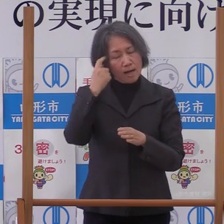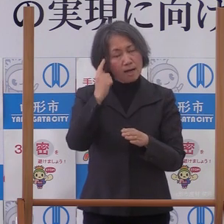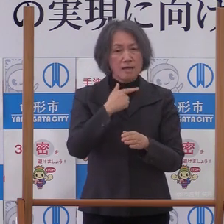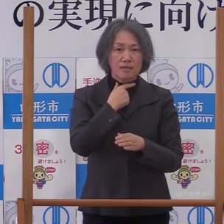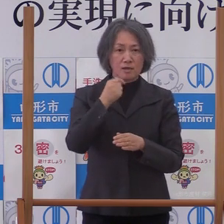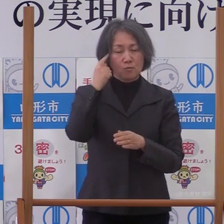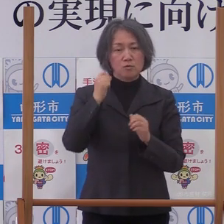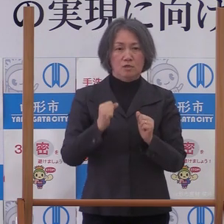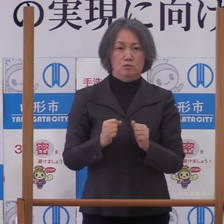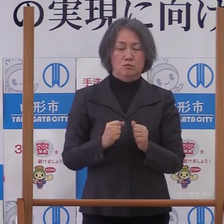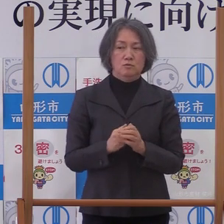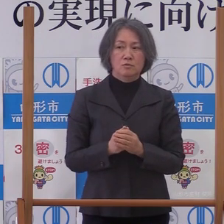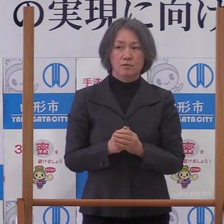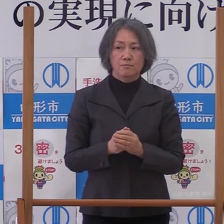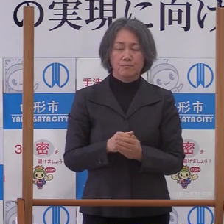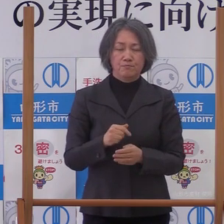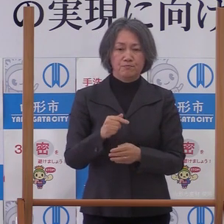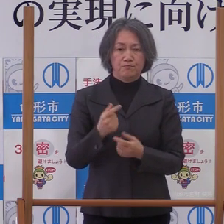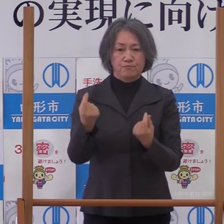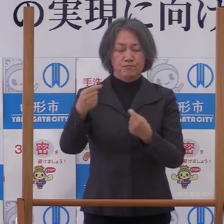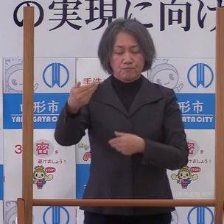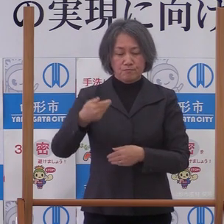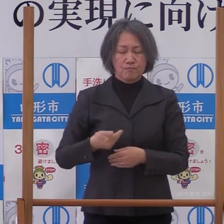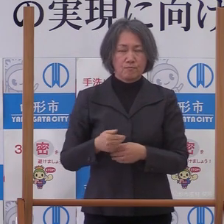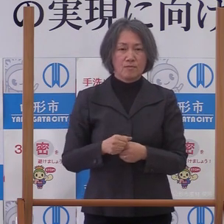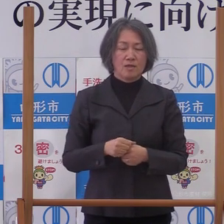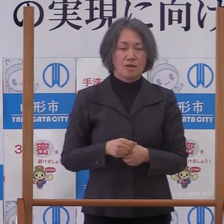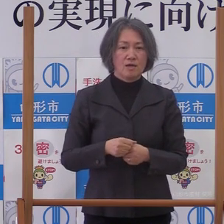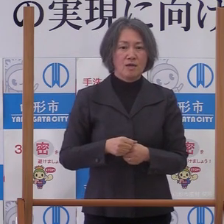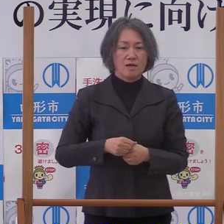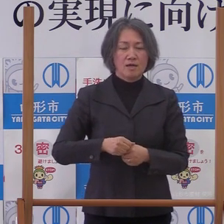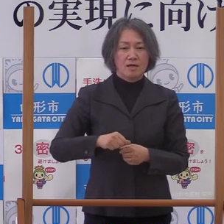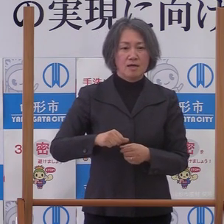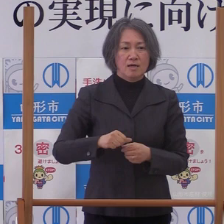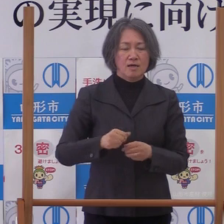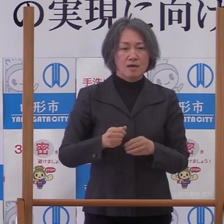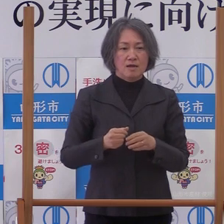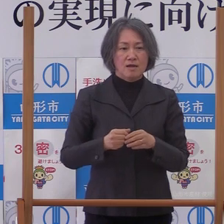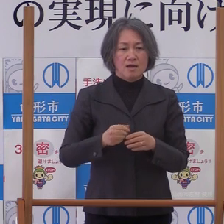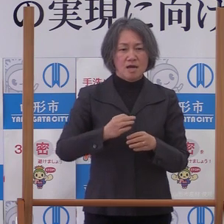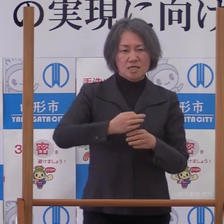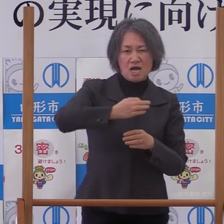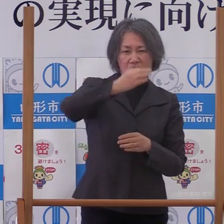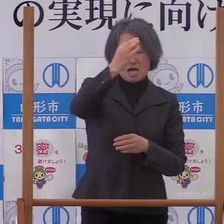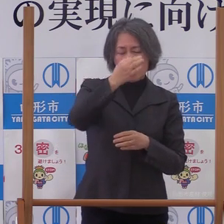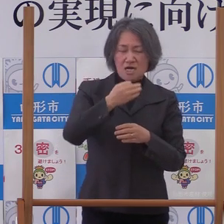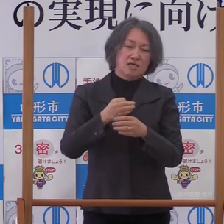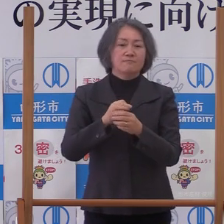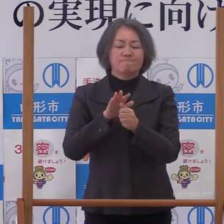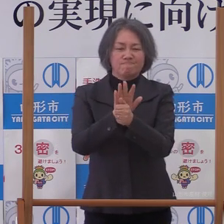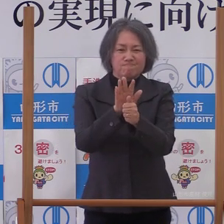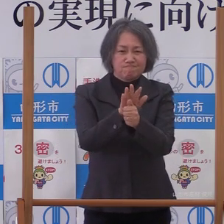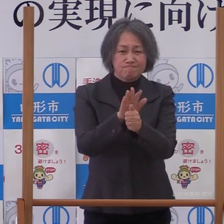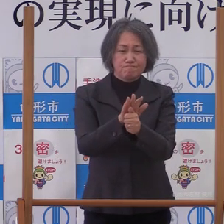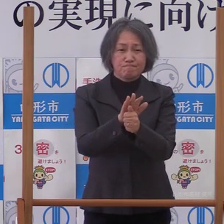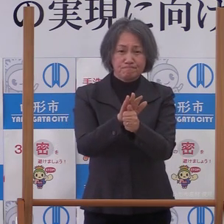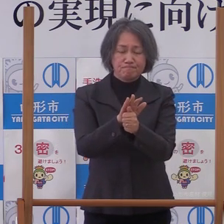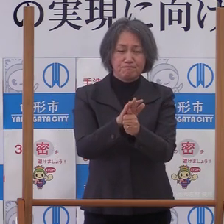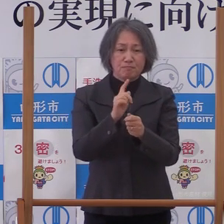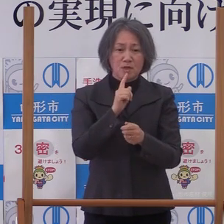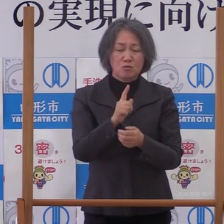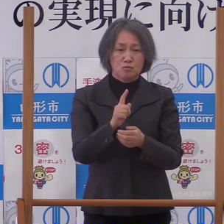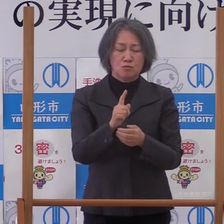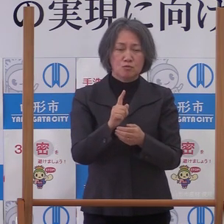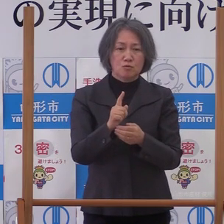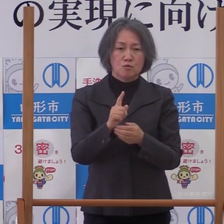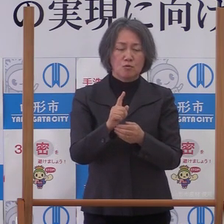。 これなかなかその何百万といった単位の思い切ったものを、山形市の経済規模で